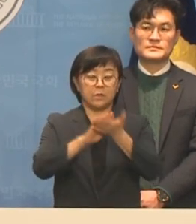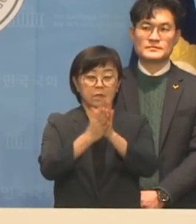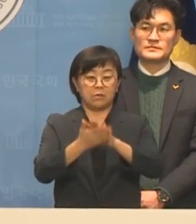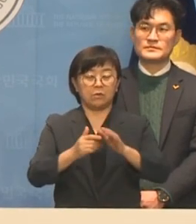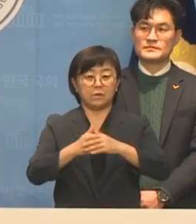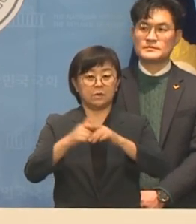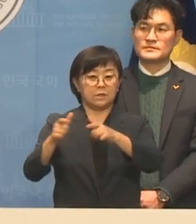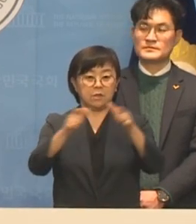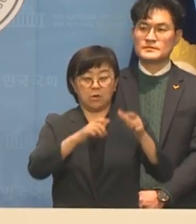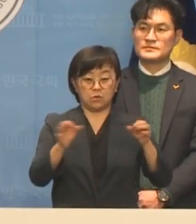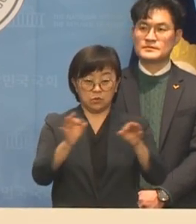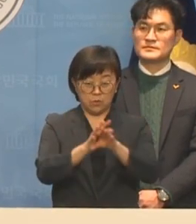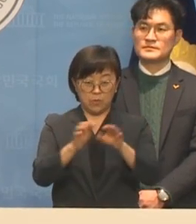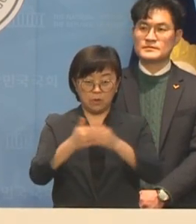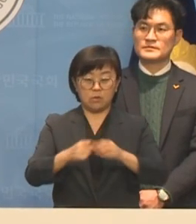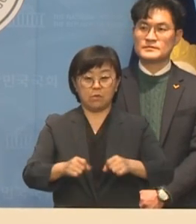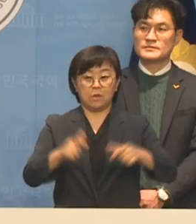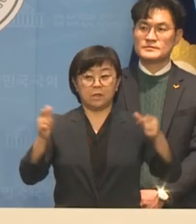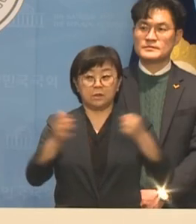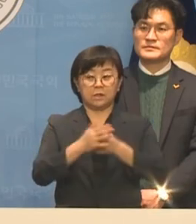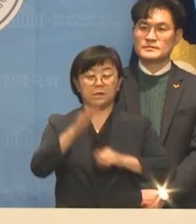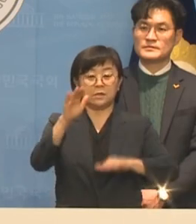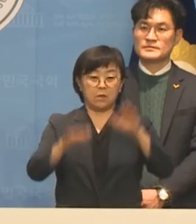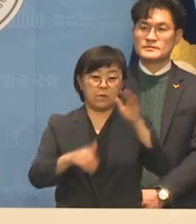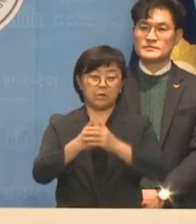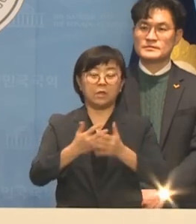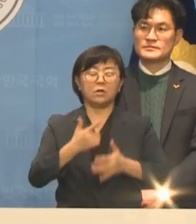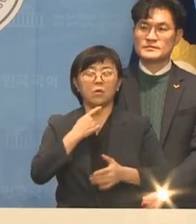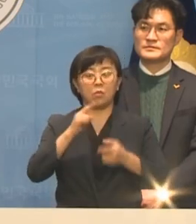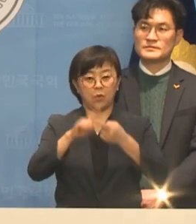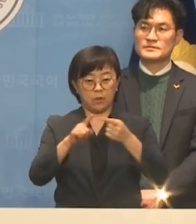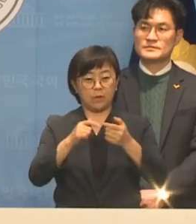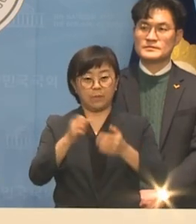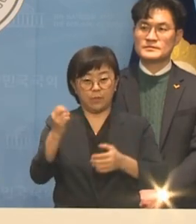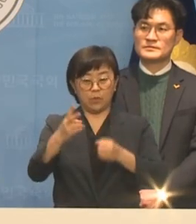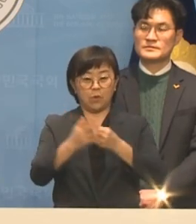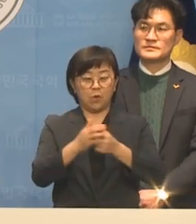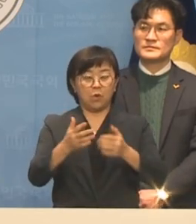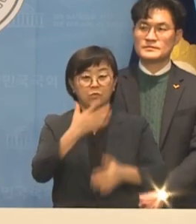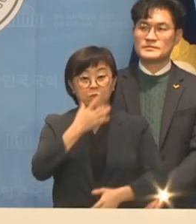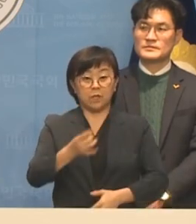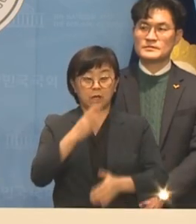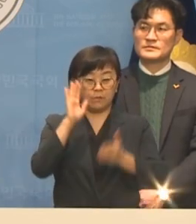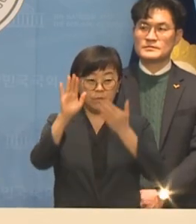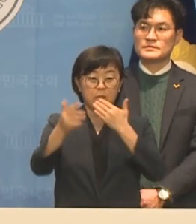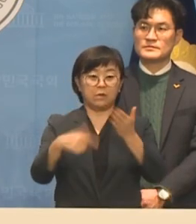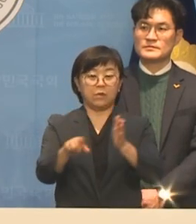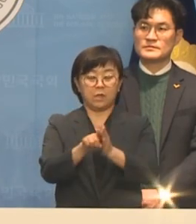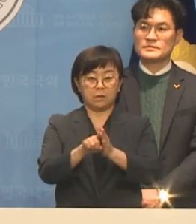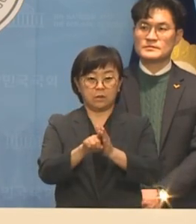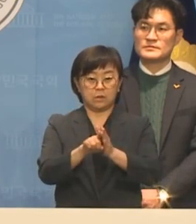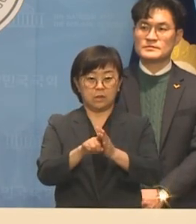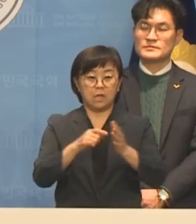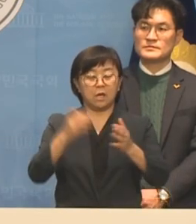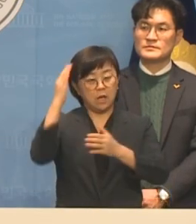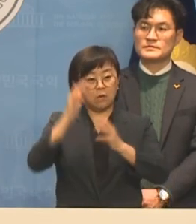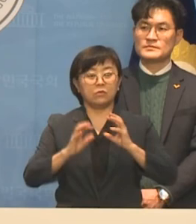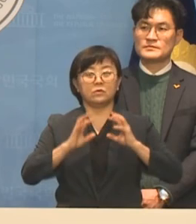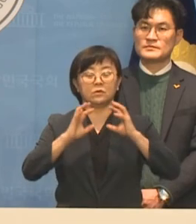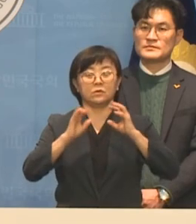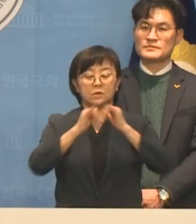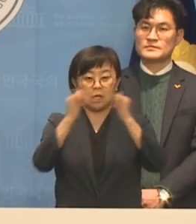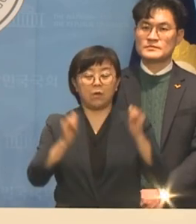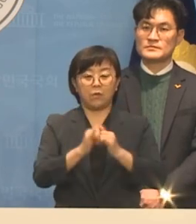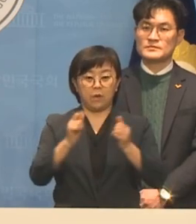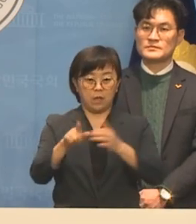지역 소멸위기, 확산되고 있는 차별과 혐오의 이데올로기 등 불행한 미래를 향해 돌진하고 있는 한국 사회의